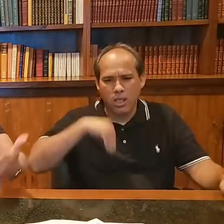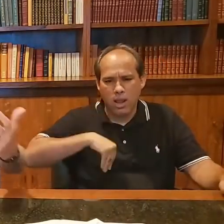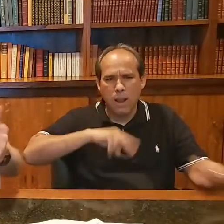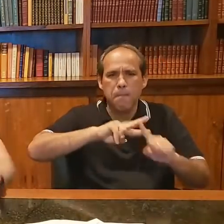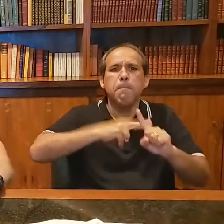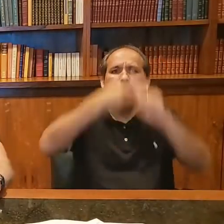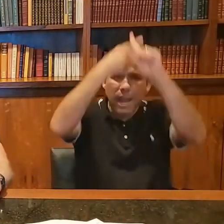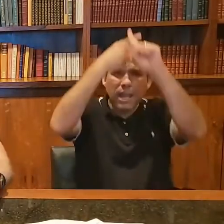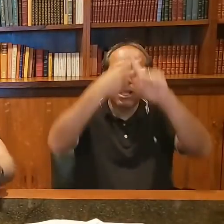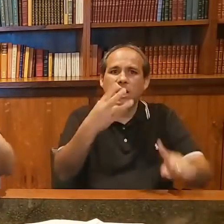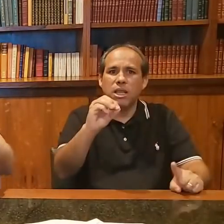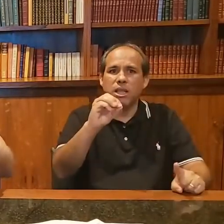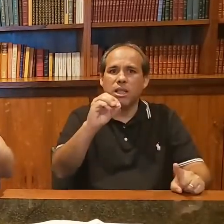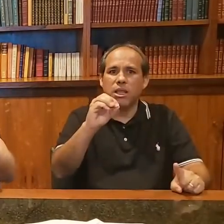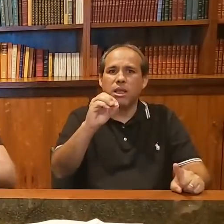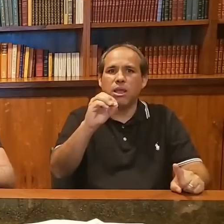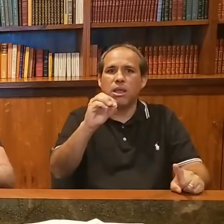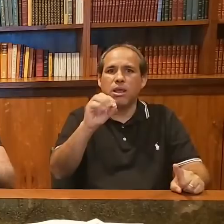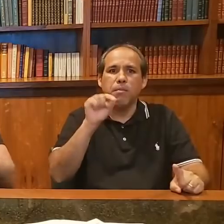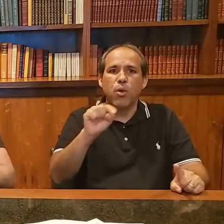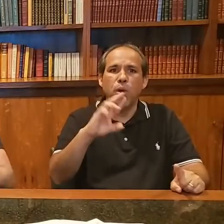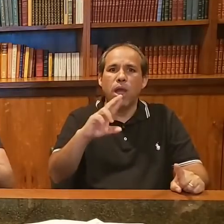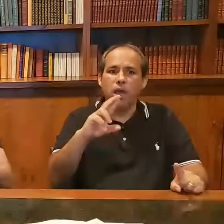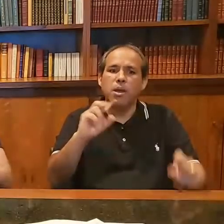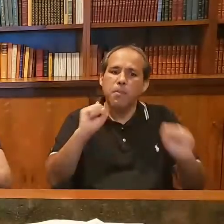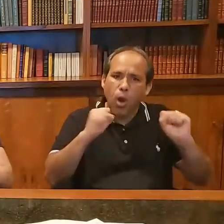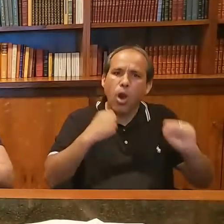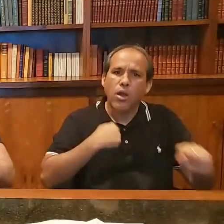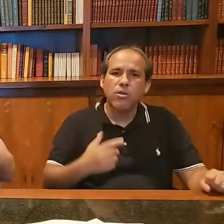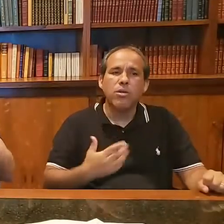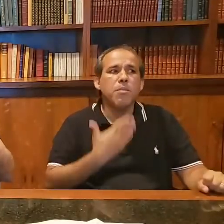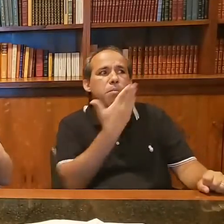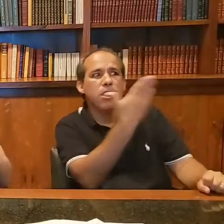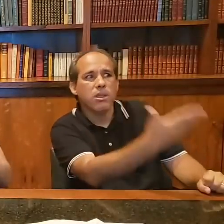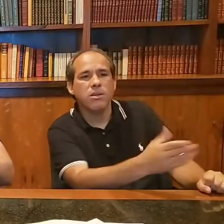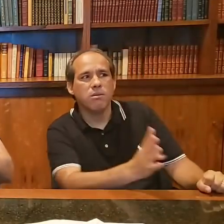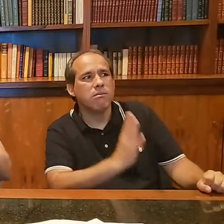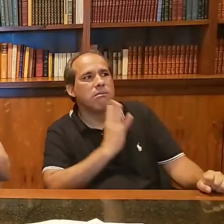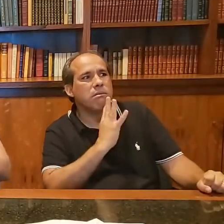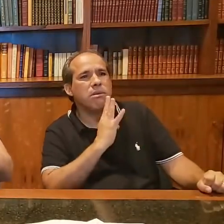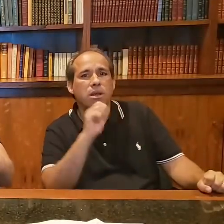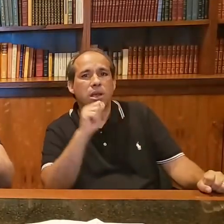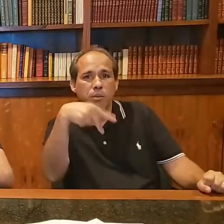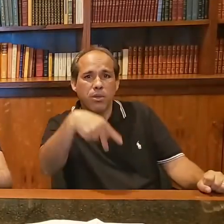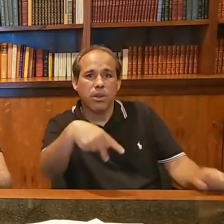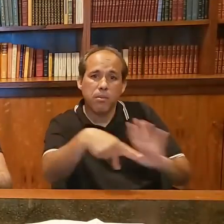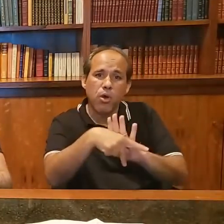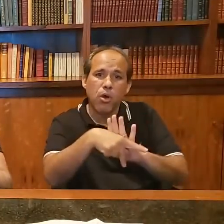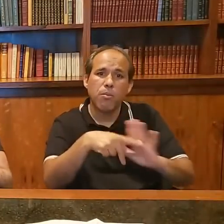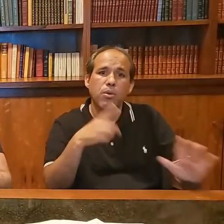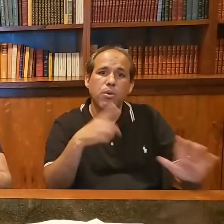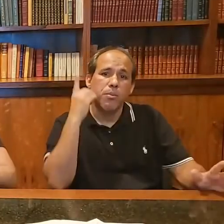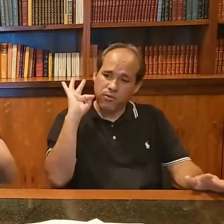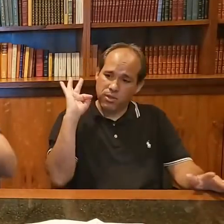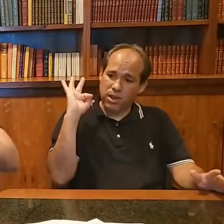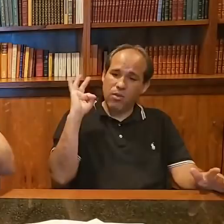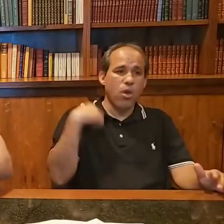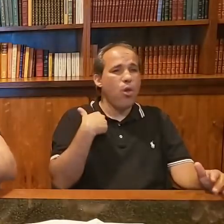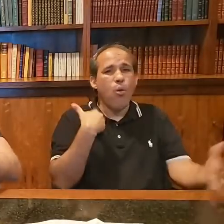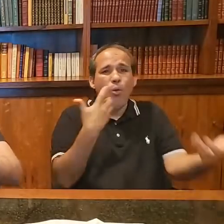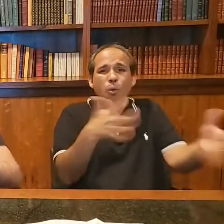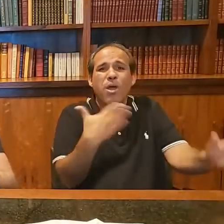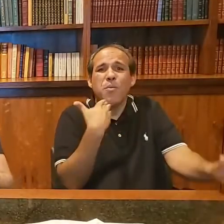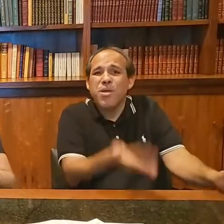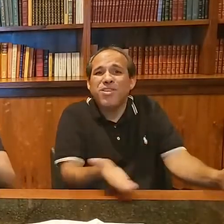mil brutos por mês. Tá? Que eu posso requerer a aposentadoria de parlamentar. Mas o que, que eu faço? Eu não